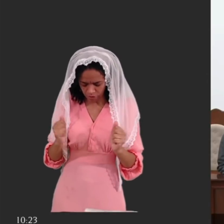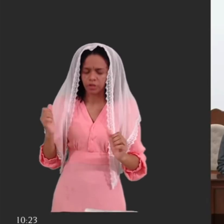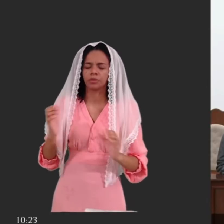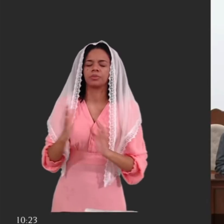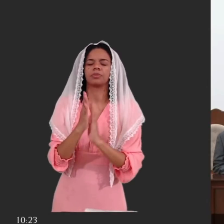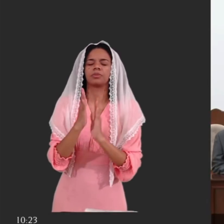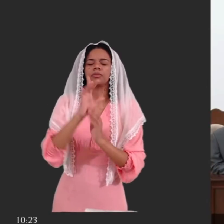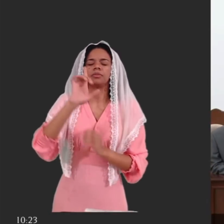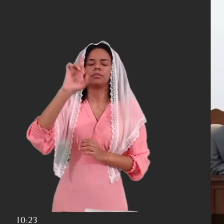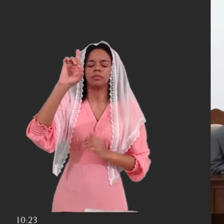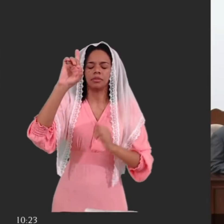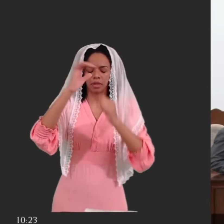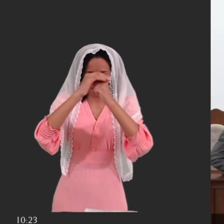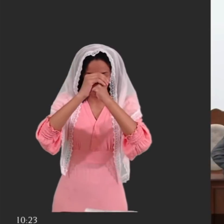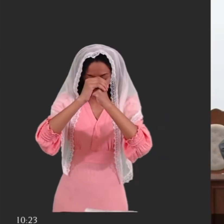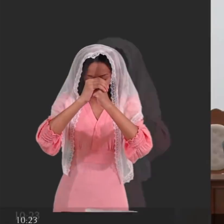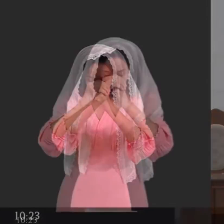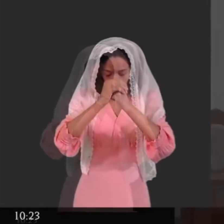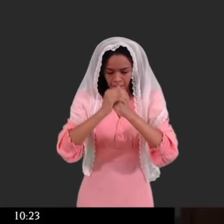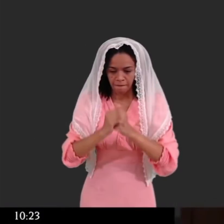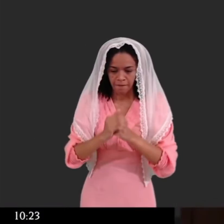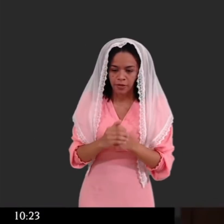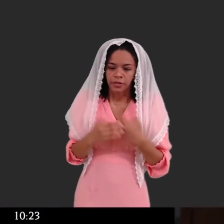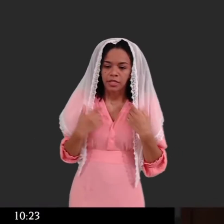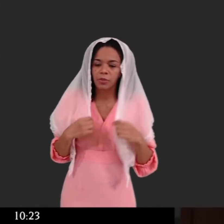Deus seja louvado.